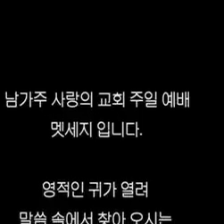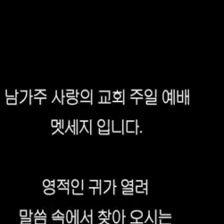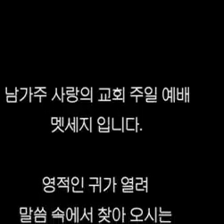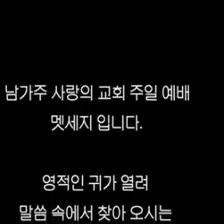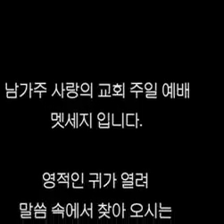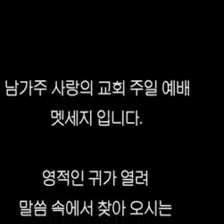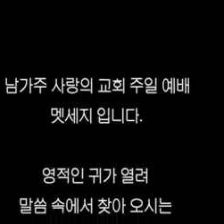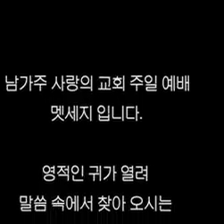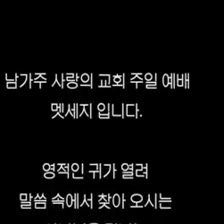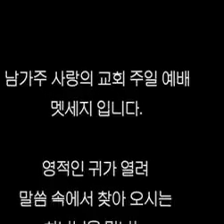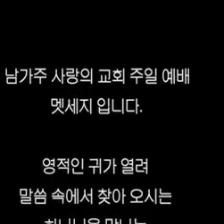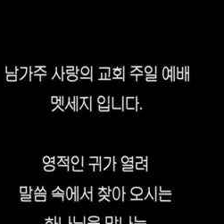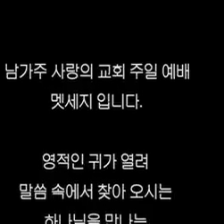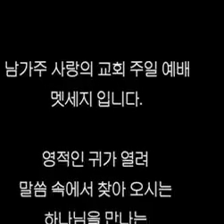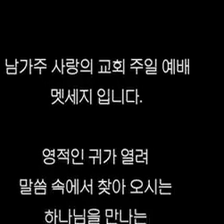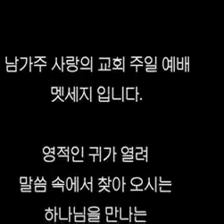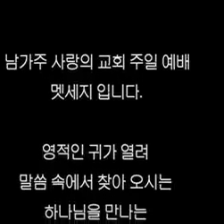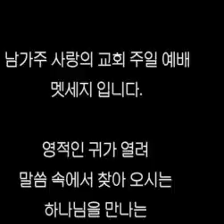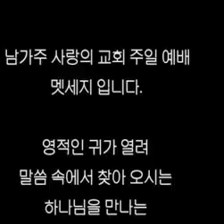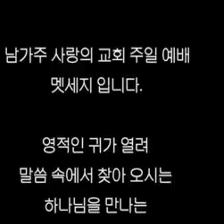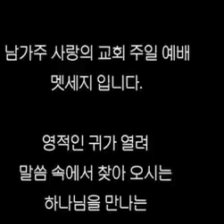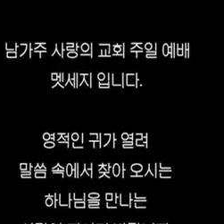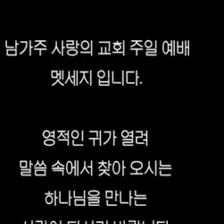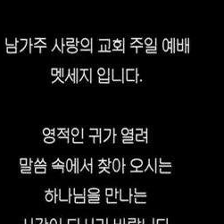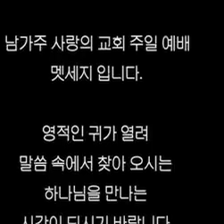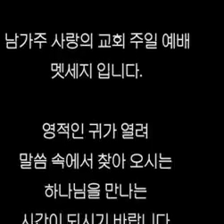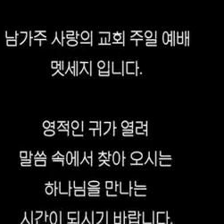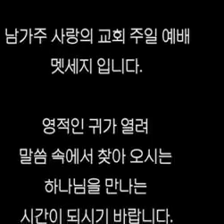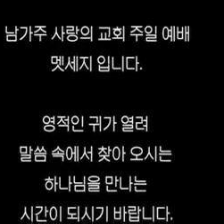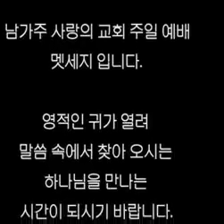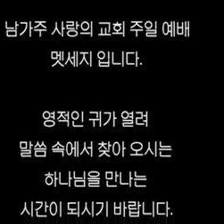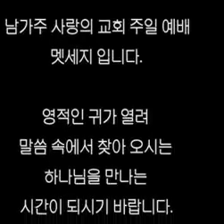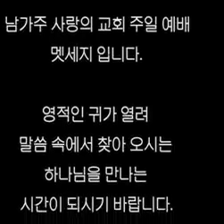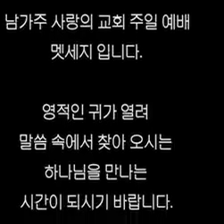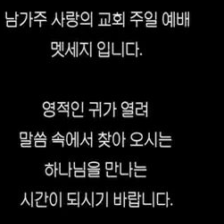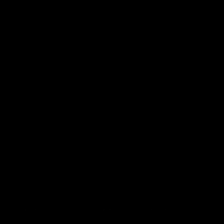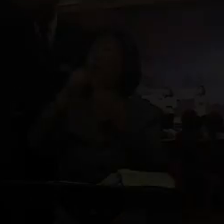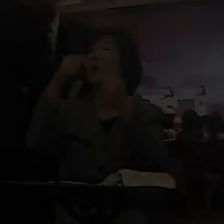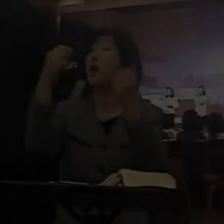속에서 찾아오시는 하나님을 만나는 시간이 되시기 바랍니다.